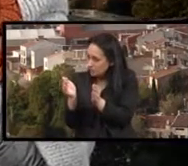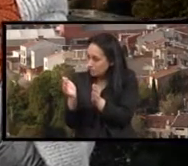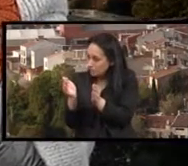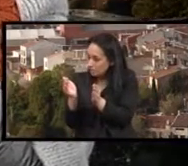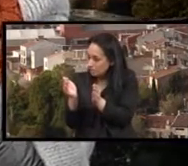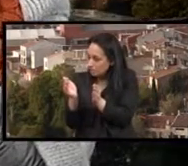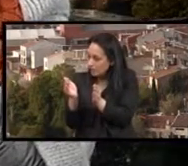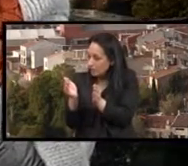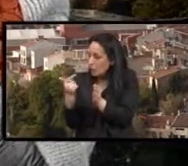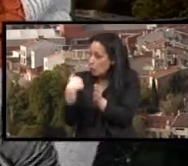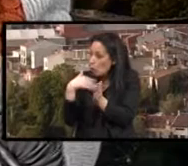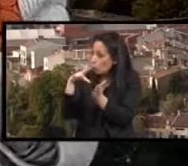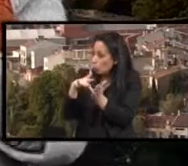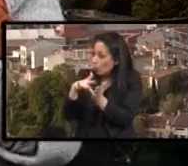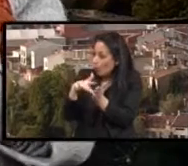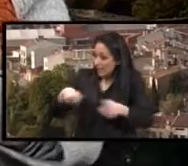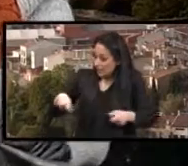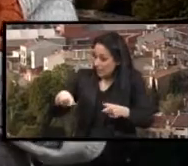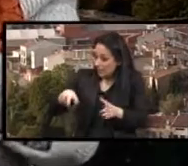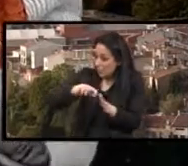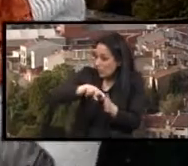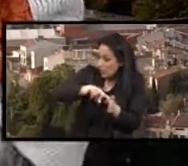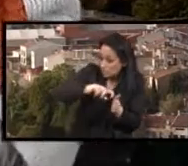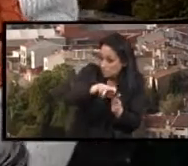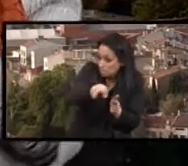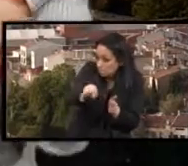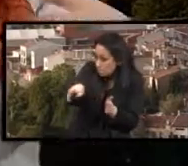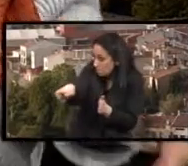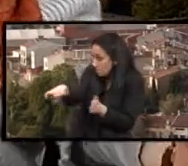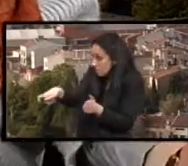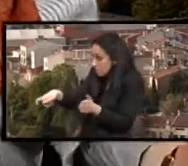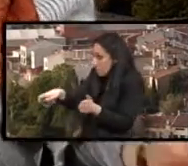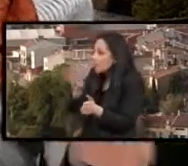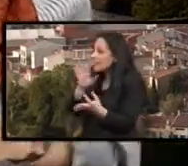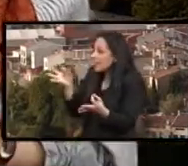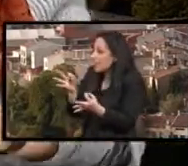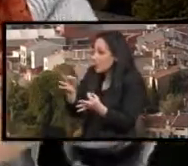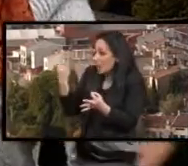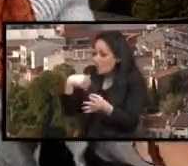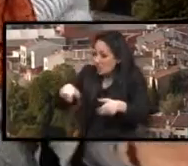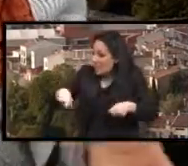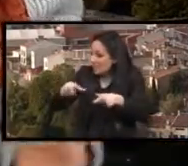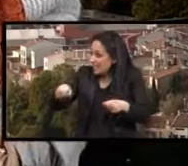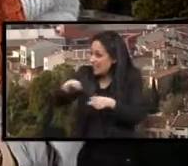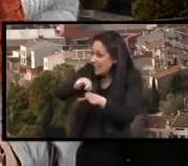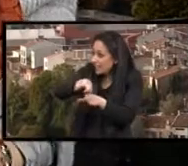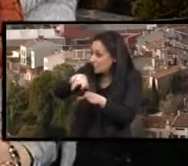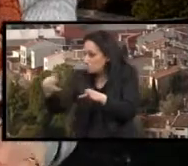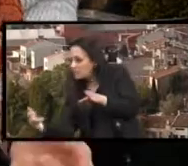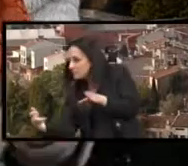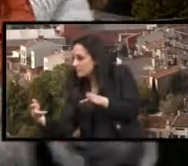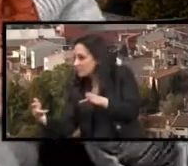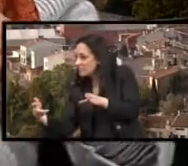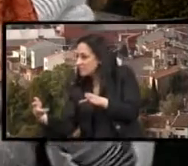Quan tenia que donar la volta, la cadira te desplaçava i te tirava. Baixava, exacte.